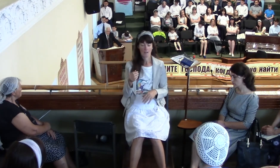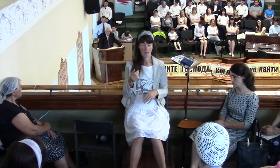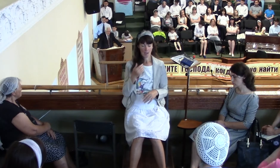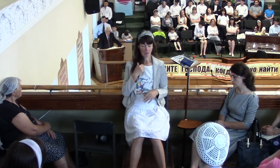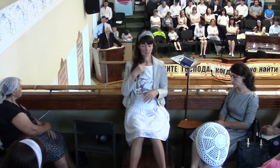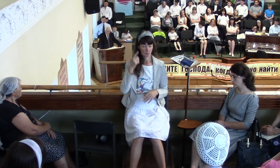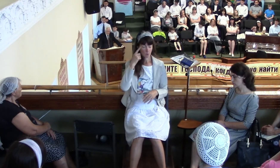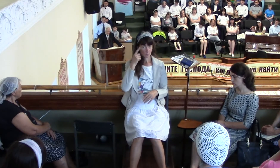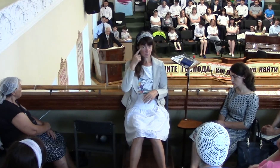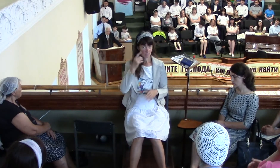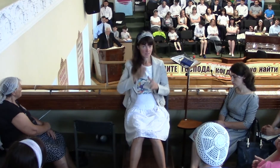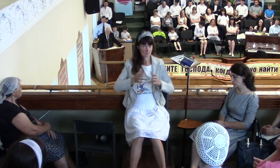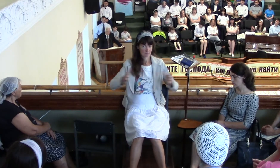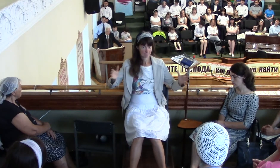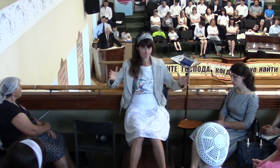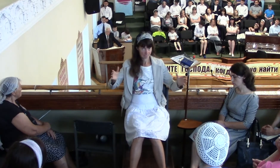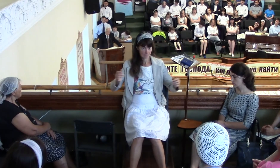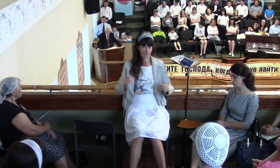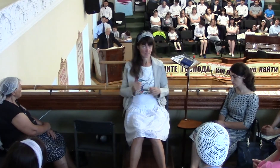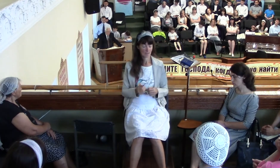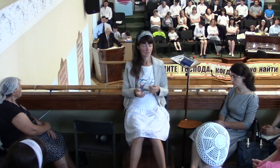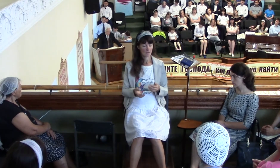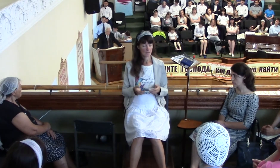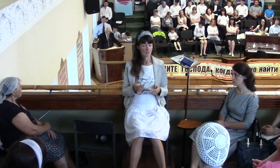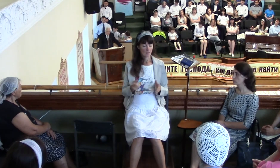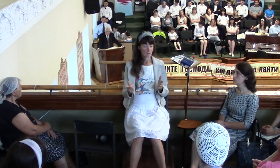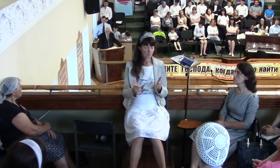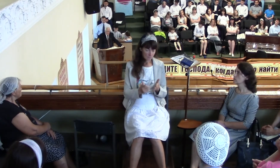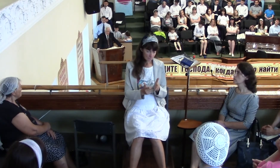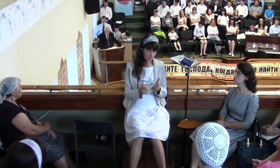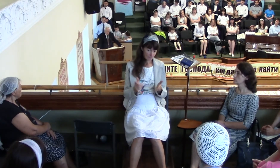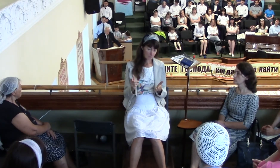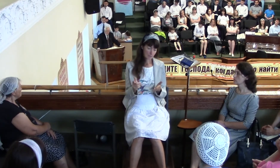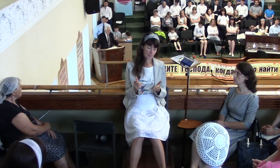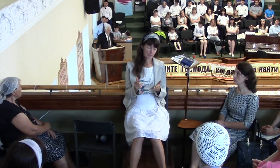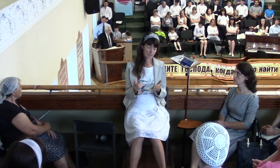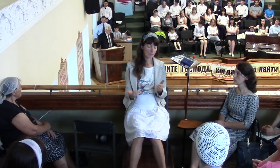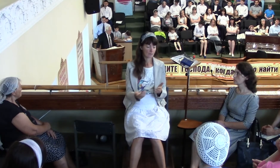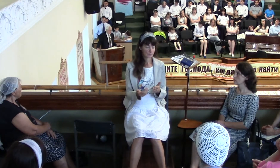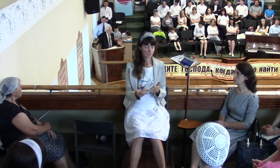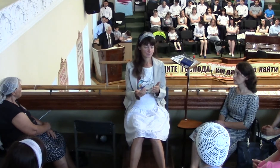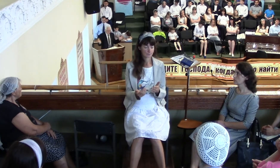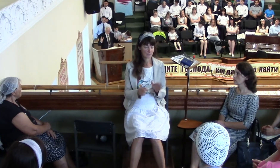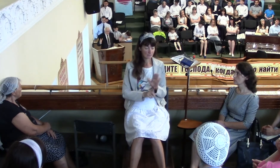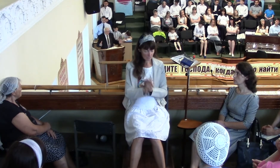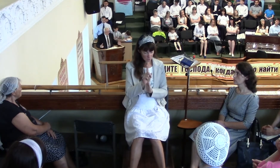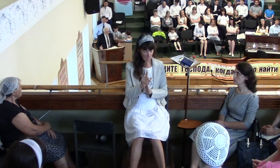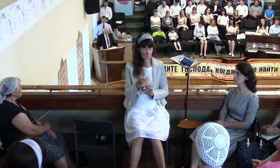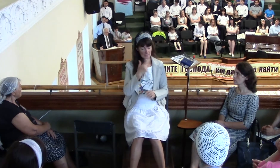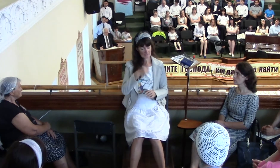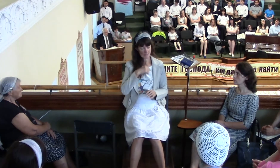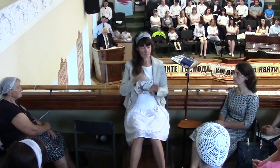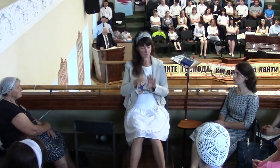бревно из твоего глаза, и тогда увидишь, как вынуть сучок из глаза брата твоего. Друзья, достаточно,